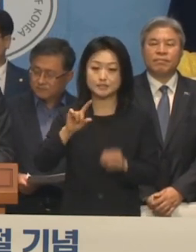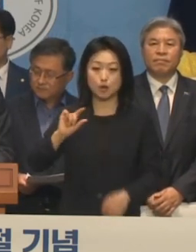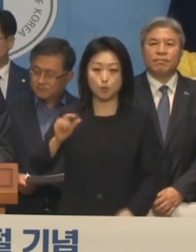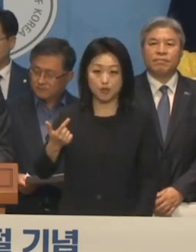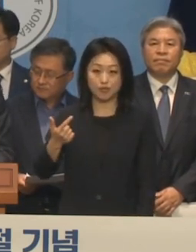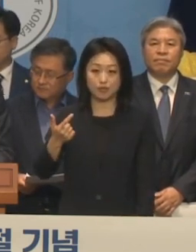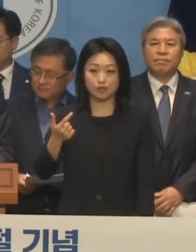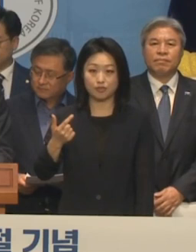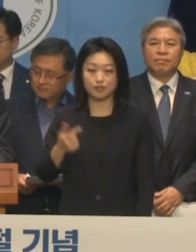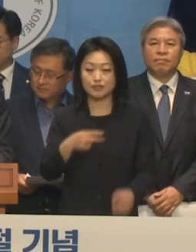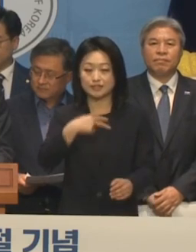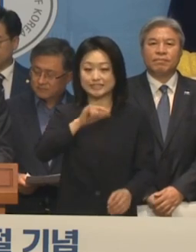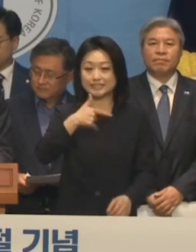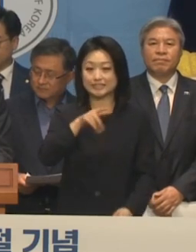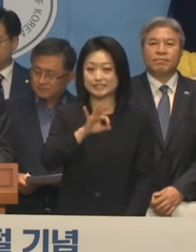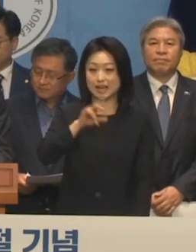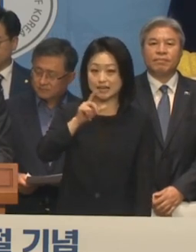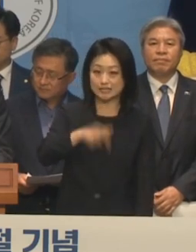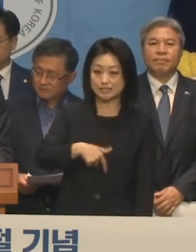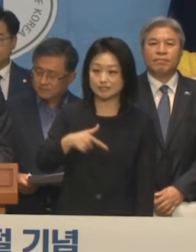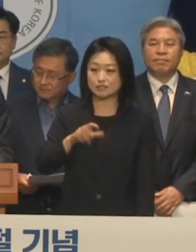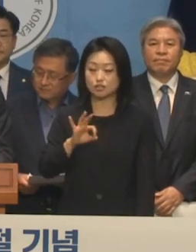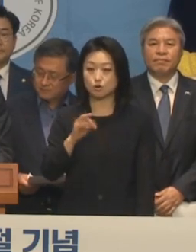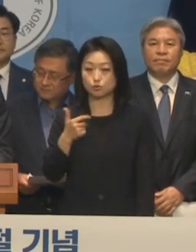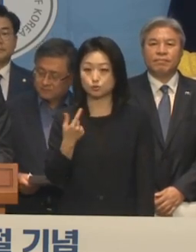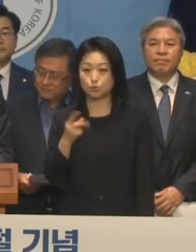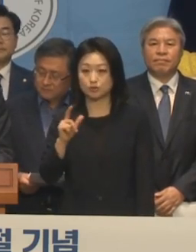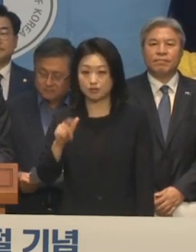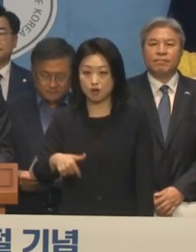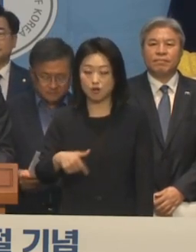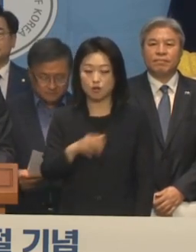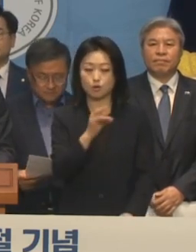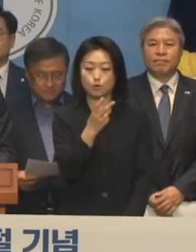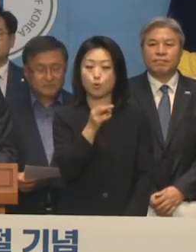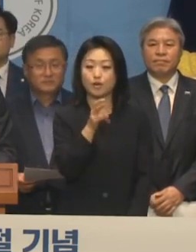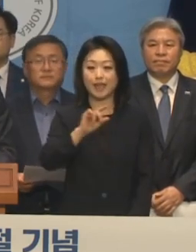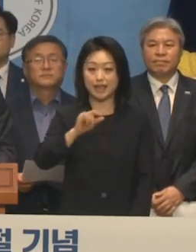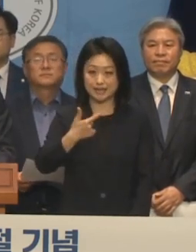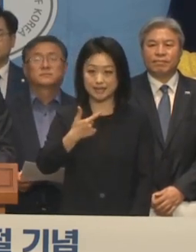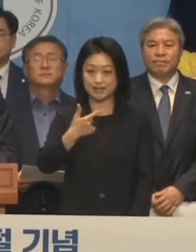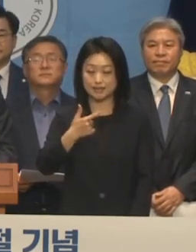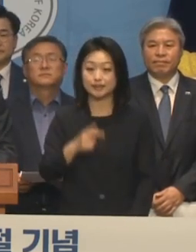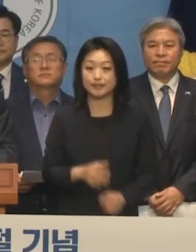의원님, 신장식 의원님, 전종덕 의원님, 용인 의원님, 한창민 의원님 이렇게